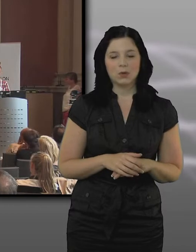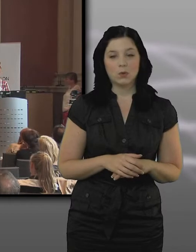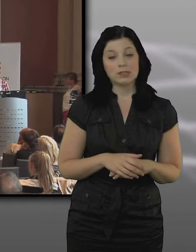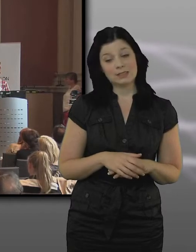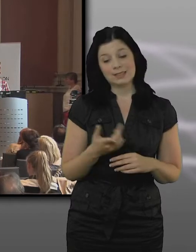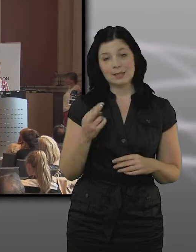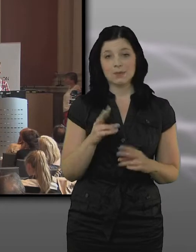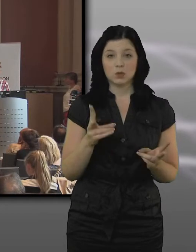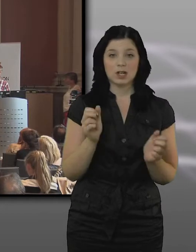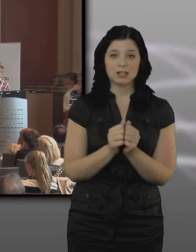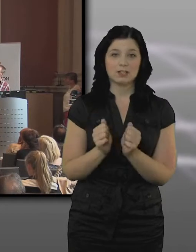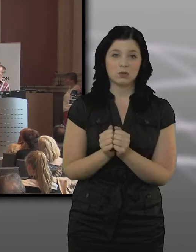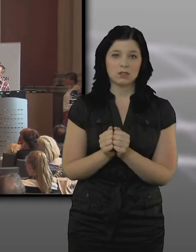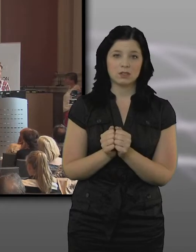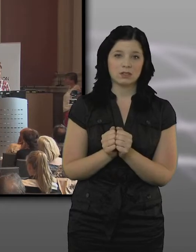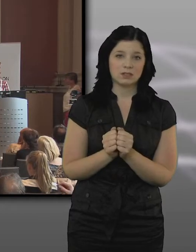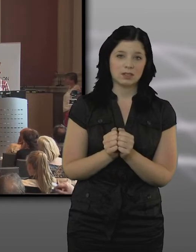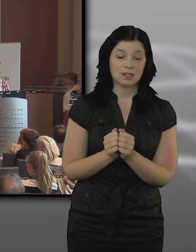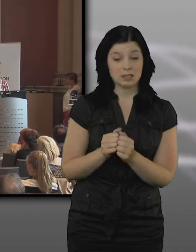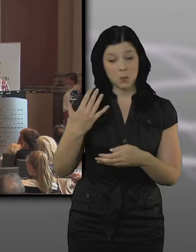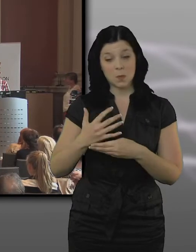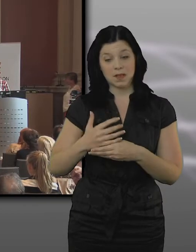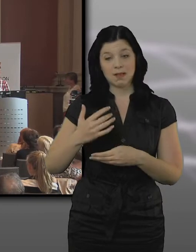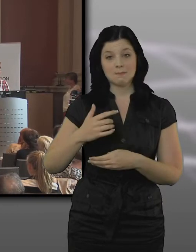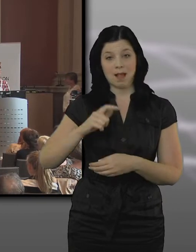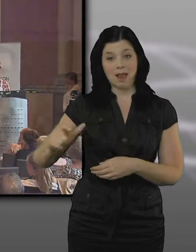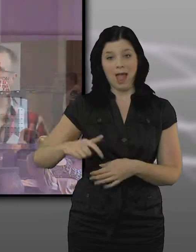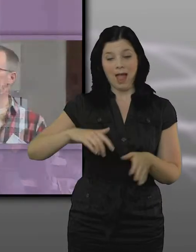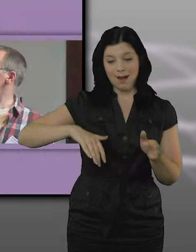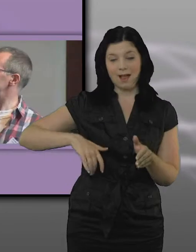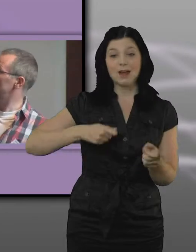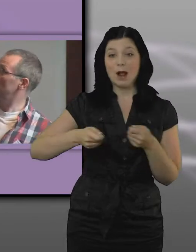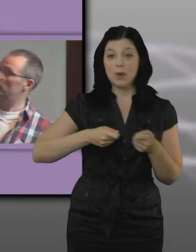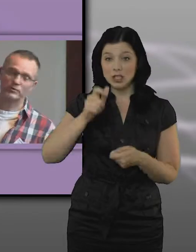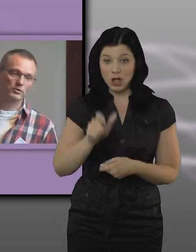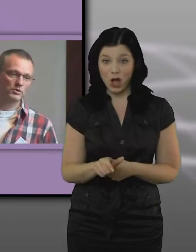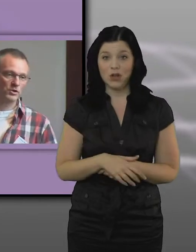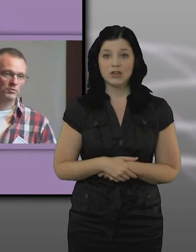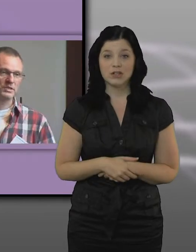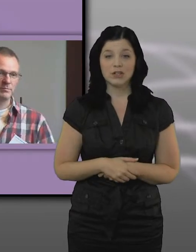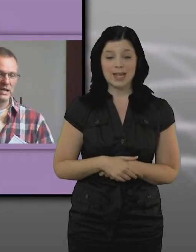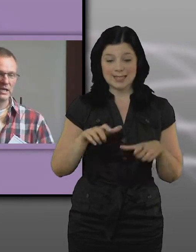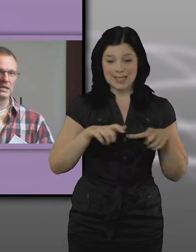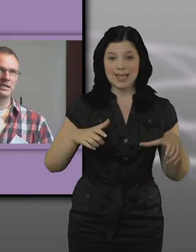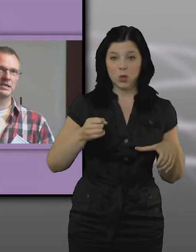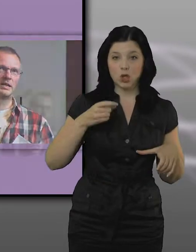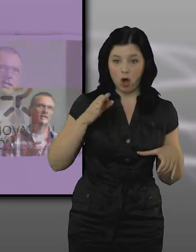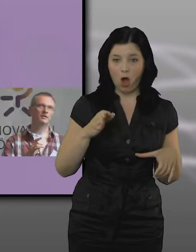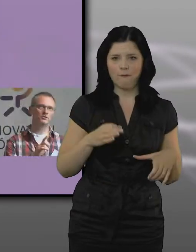som ensemble, det vill säga skådespelare, regissör, scenograf, kostym,